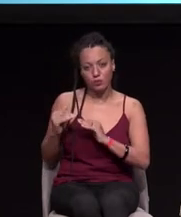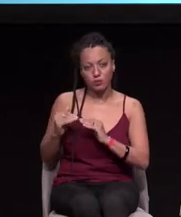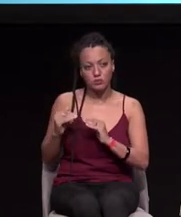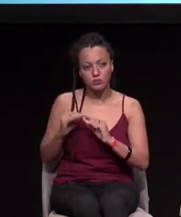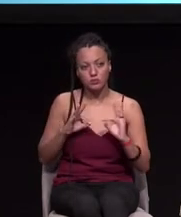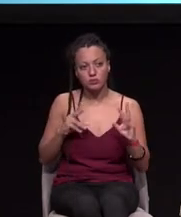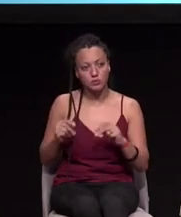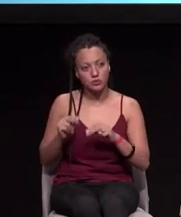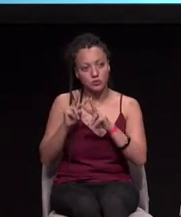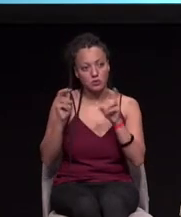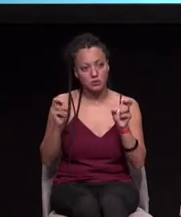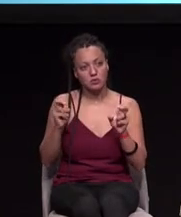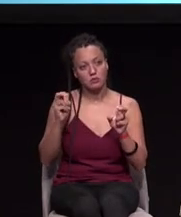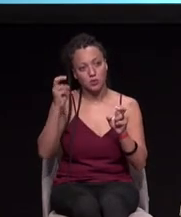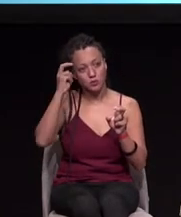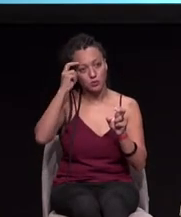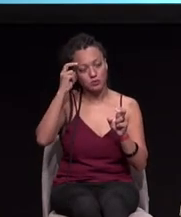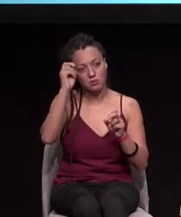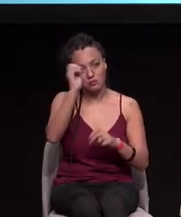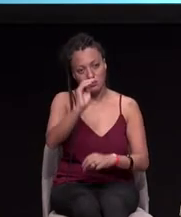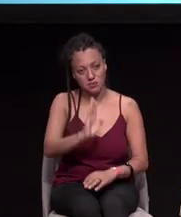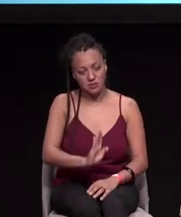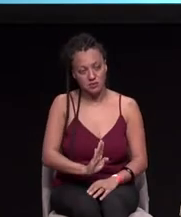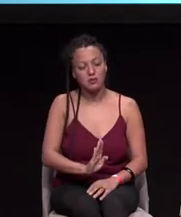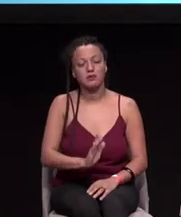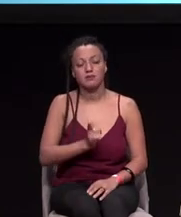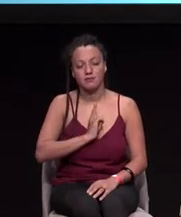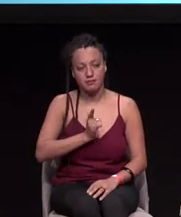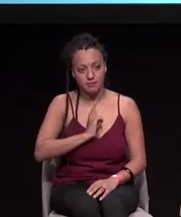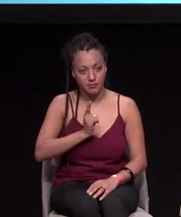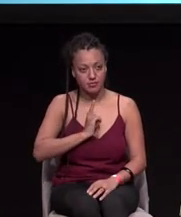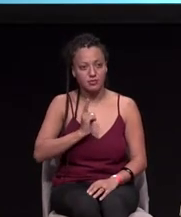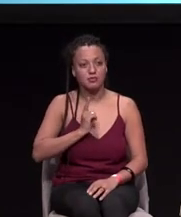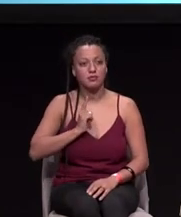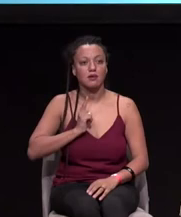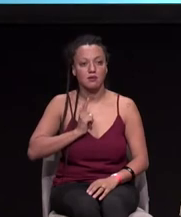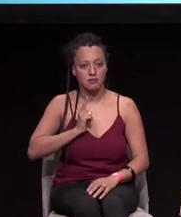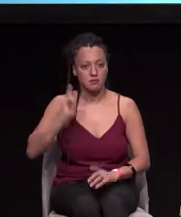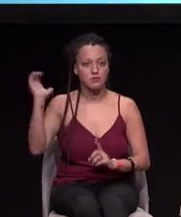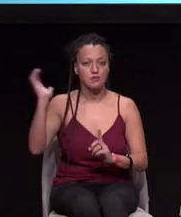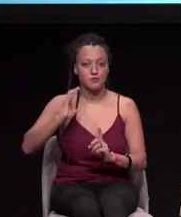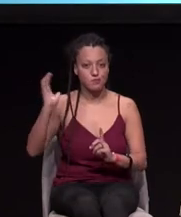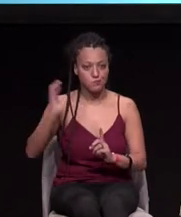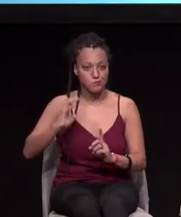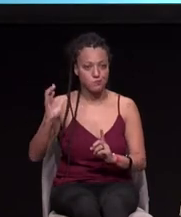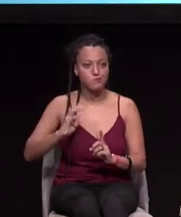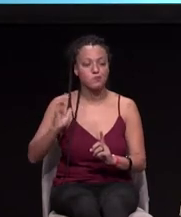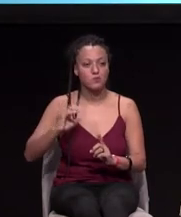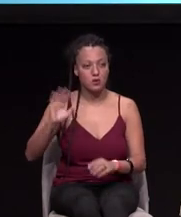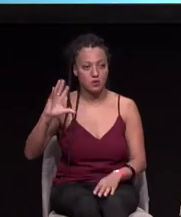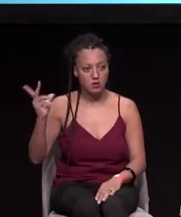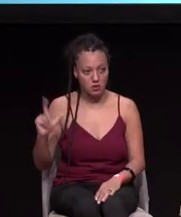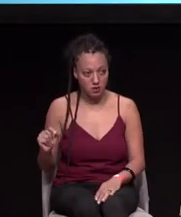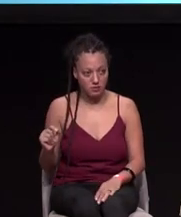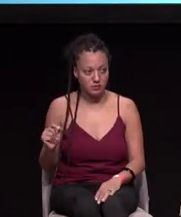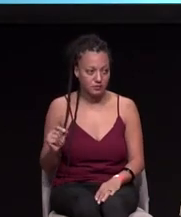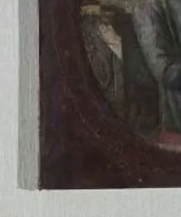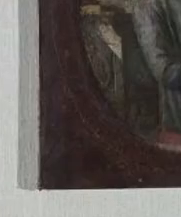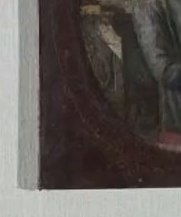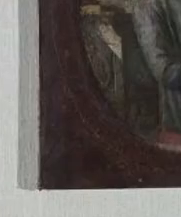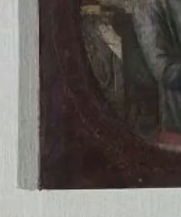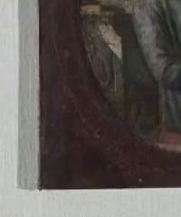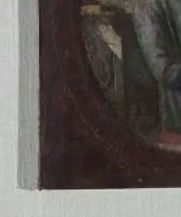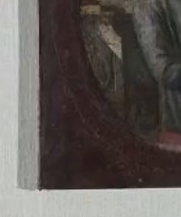tudo relacionado à cultura brasileira tem o seu princípio dentro dos territórios tradicionais marchas africana eram essas